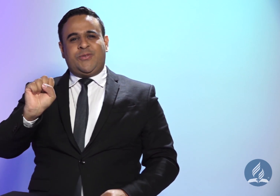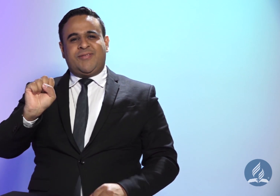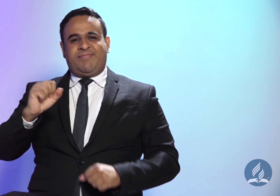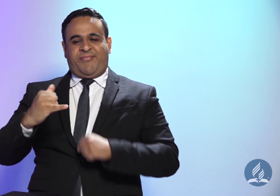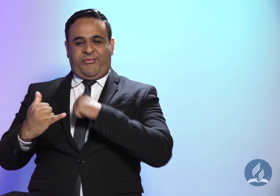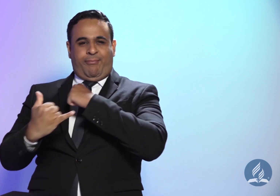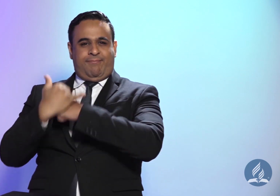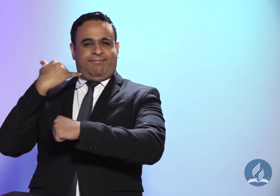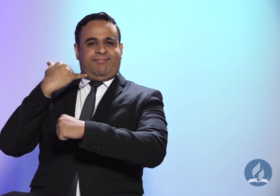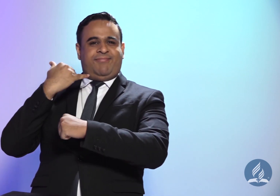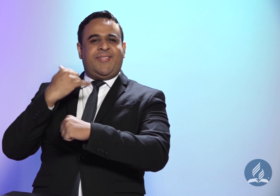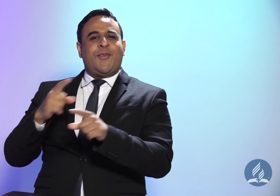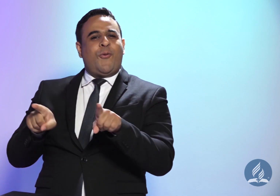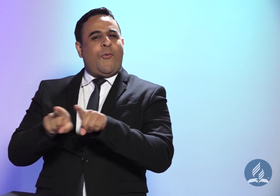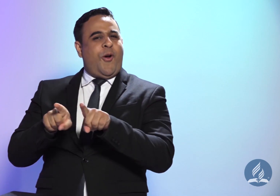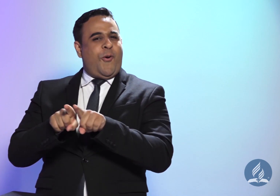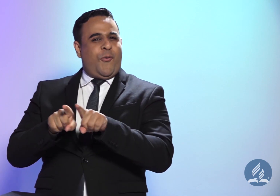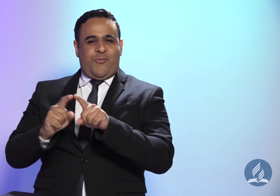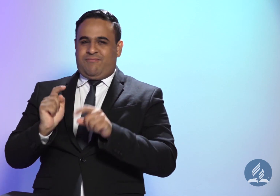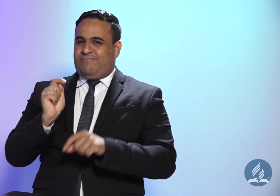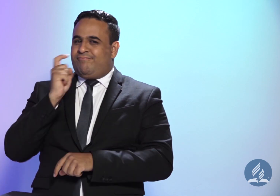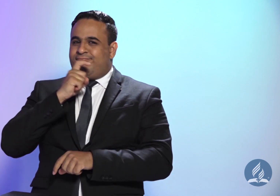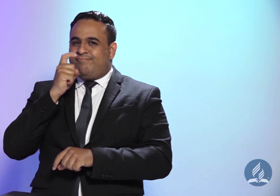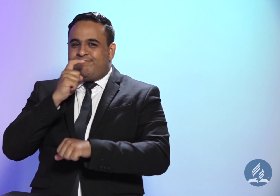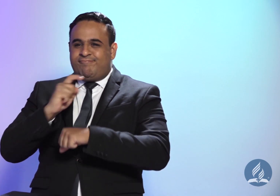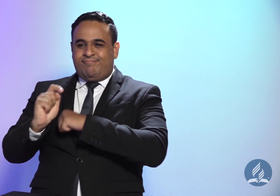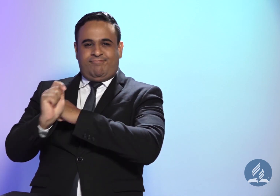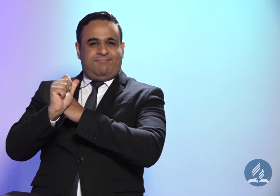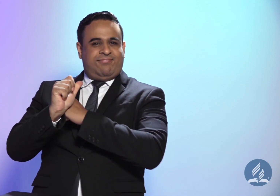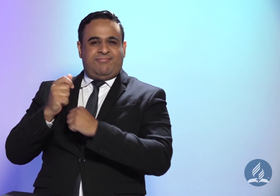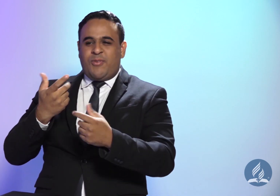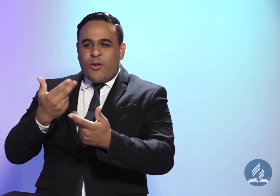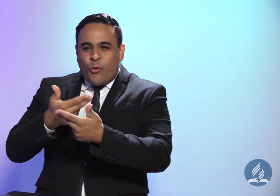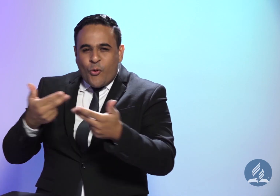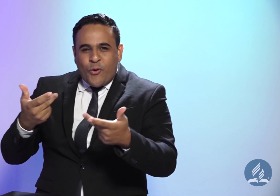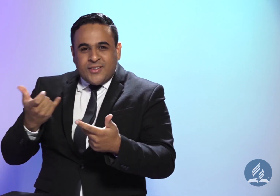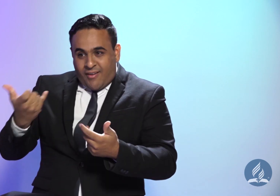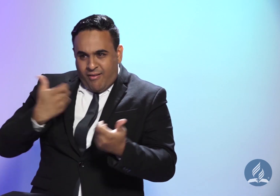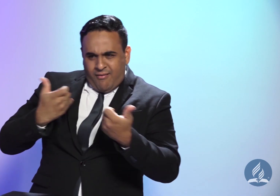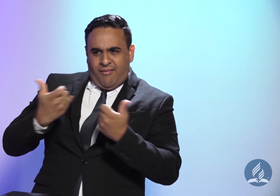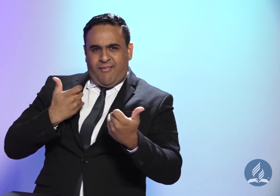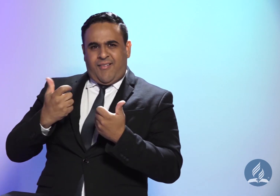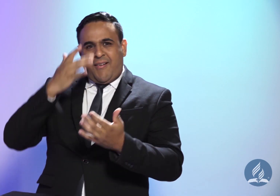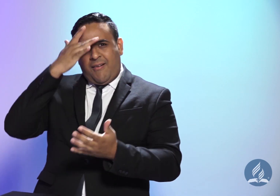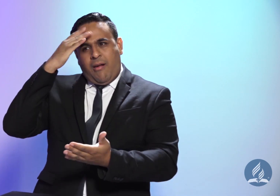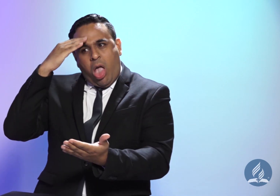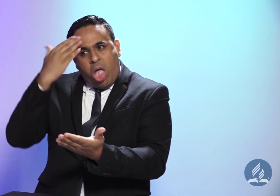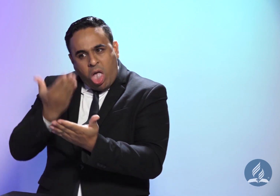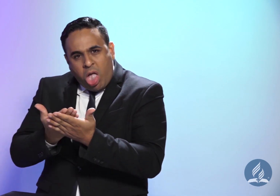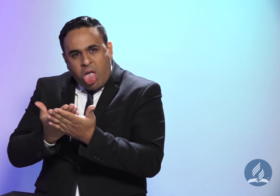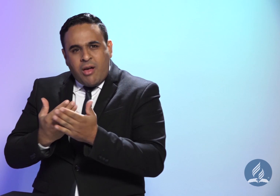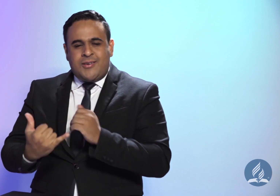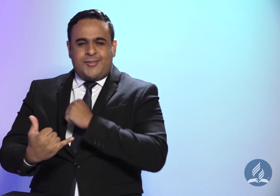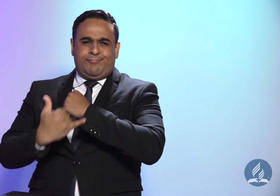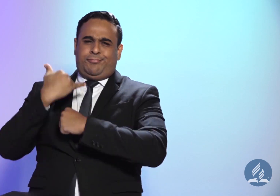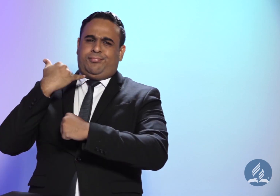rede social, aquilo é real ou aquilo é uma mentira. Hoje você tem muita